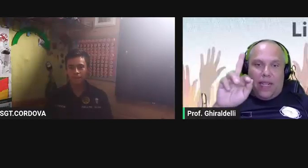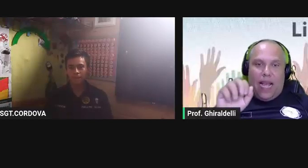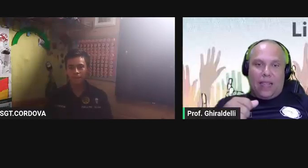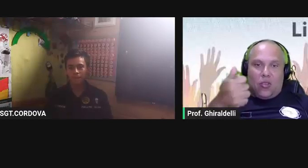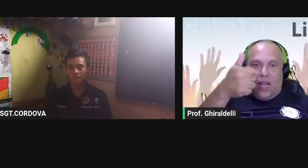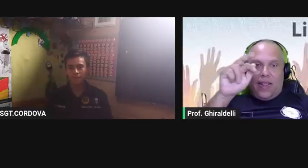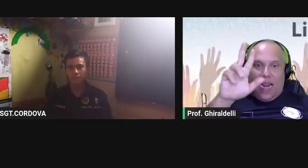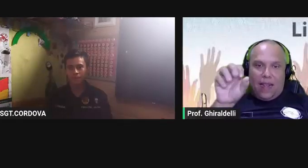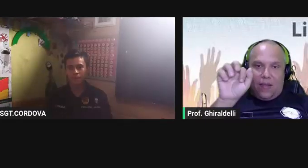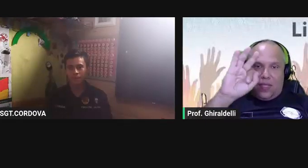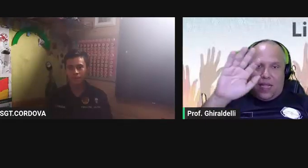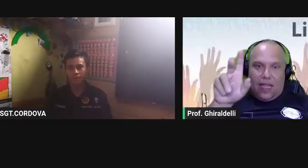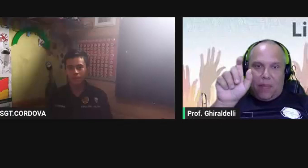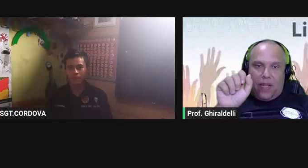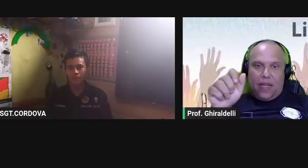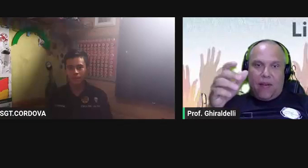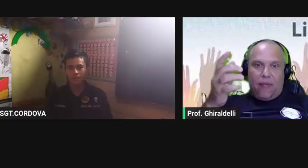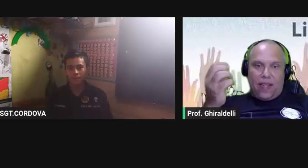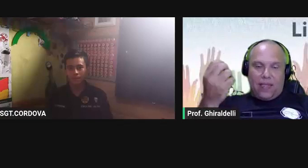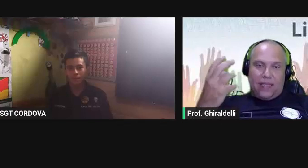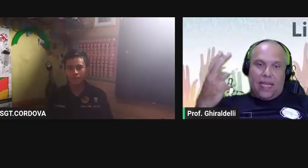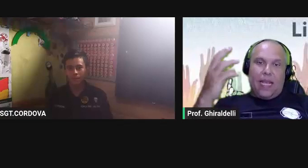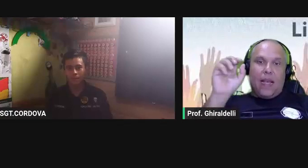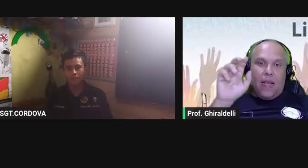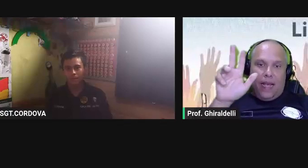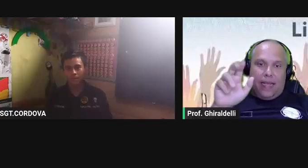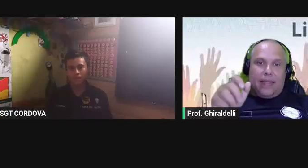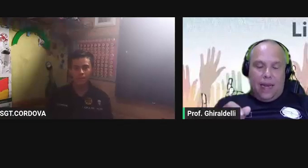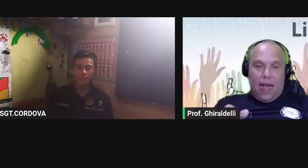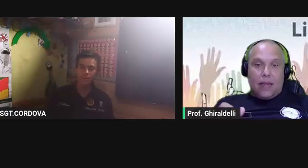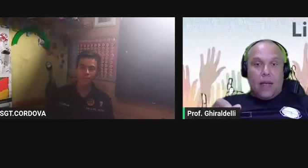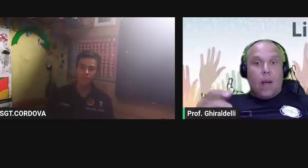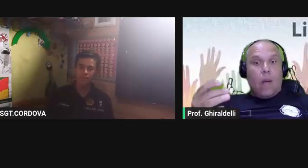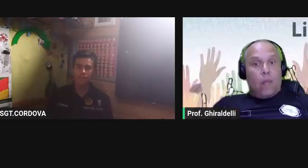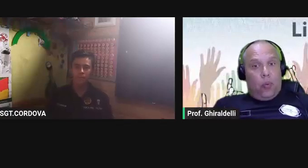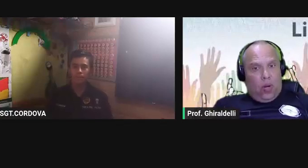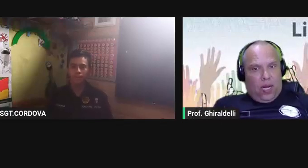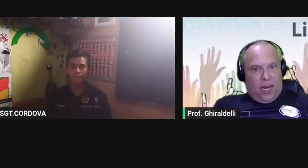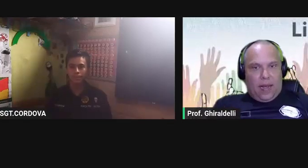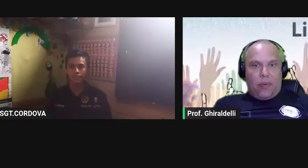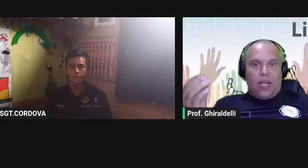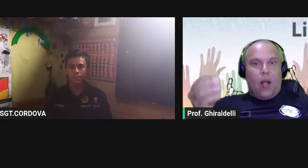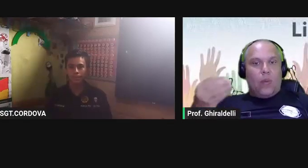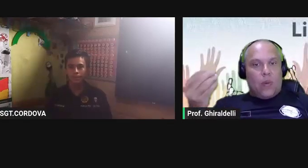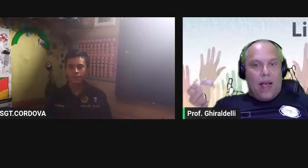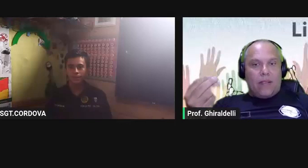a soletrar. Você tem que aprender a fazer esses sinais. Por quê? Porque tem algumas palavras,